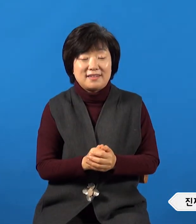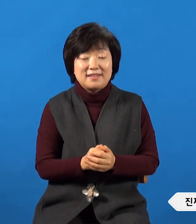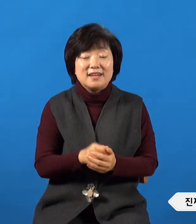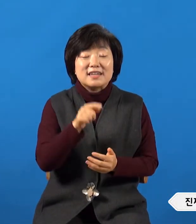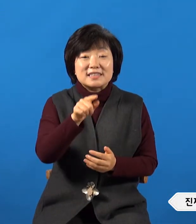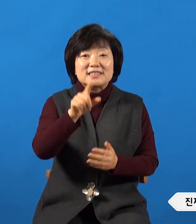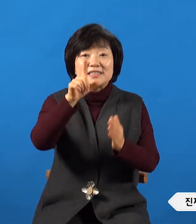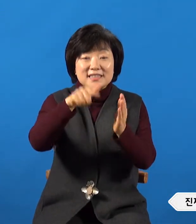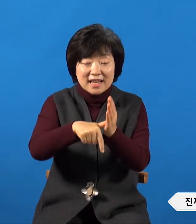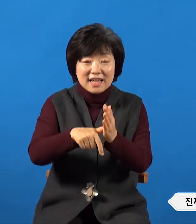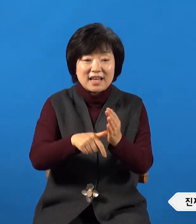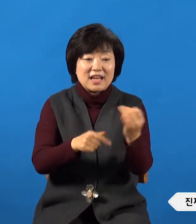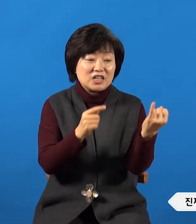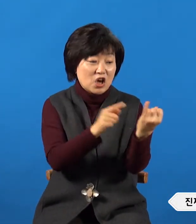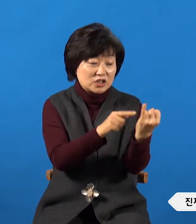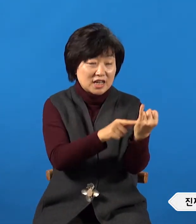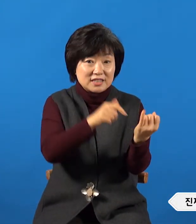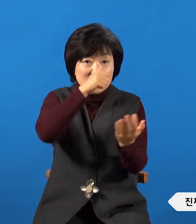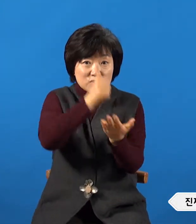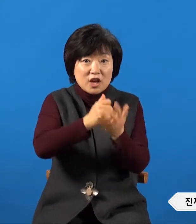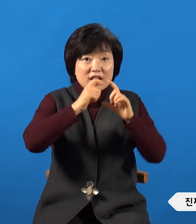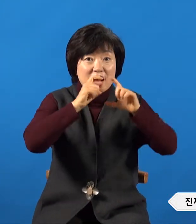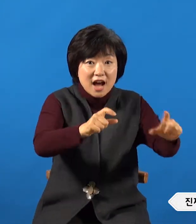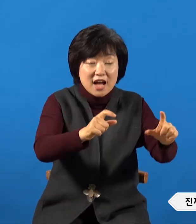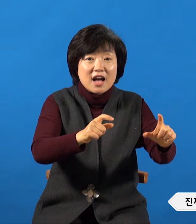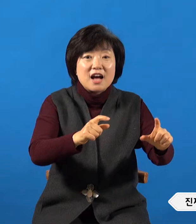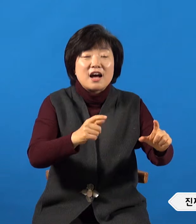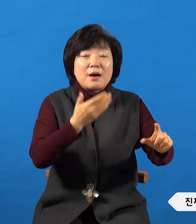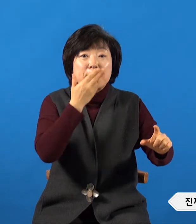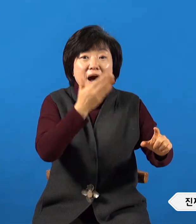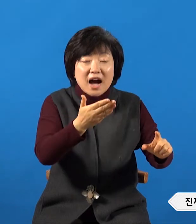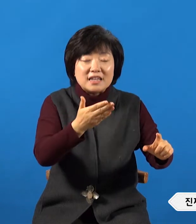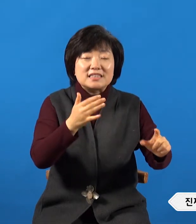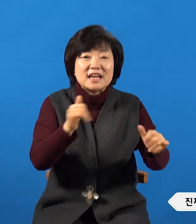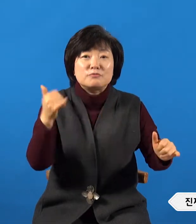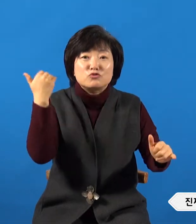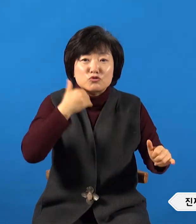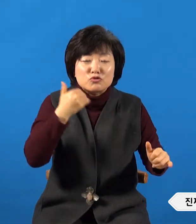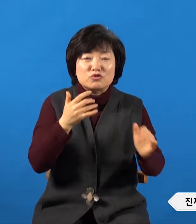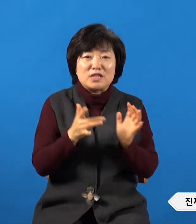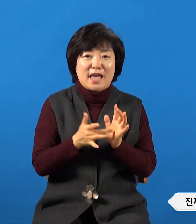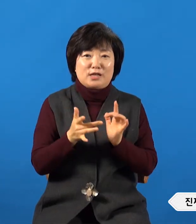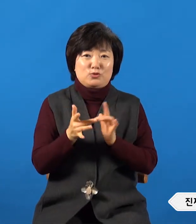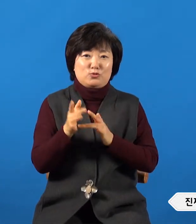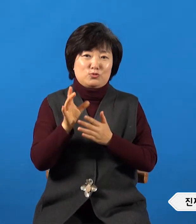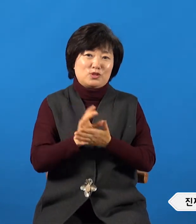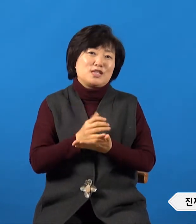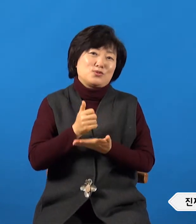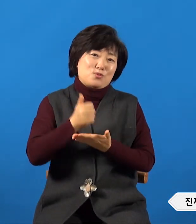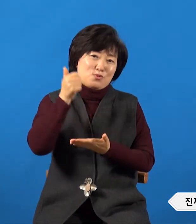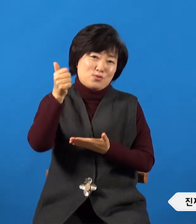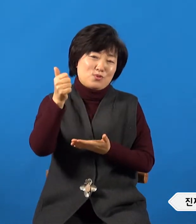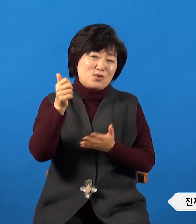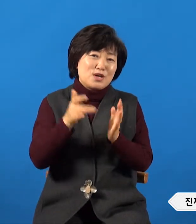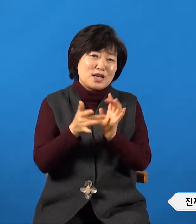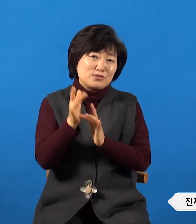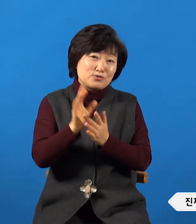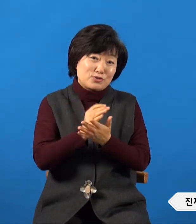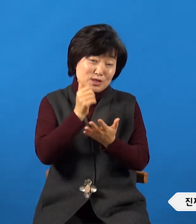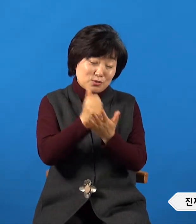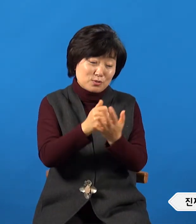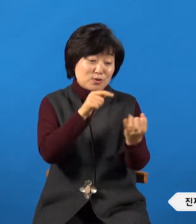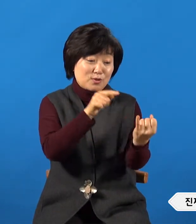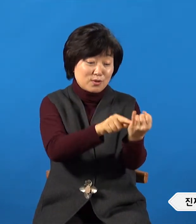그 장면에서 유일하게 그 여인을 정죄하고 심판할 수 있는 한 분, 예수 그리스도가 거기 서셨습니다. 그러나